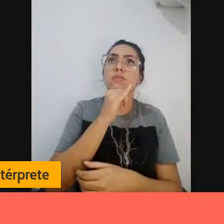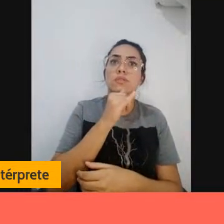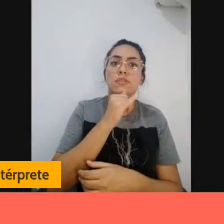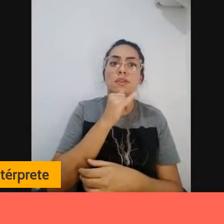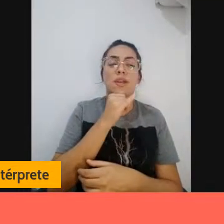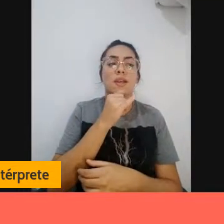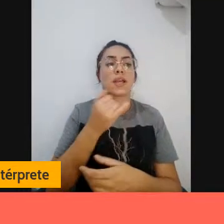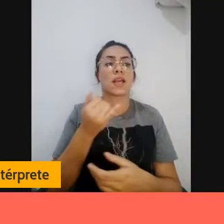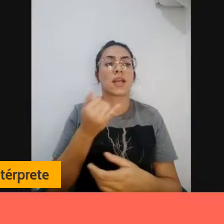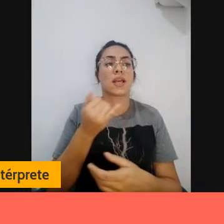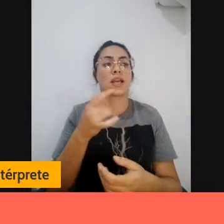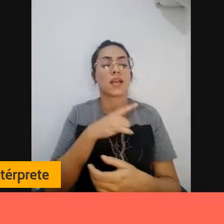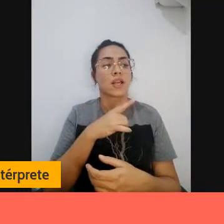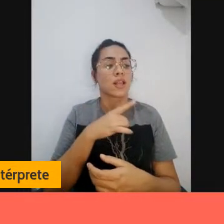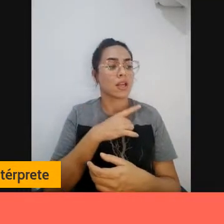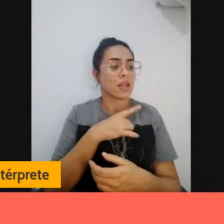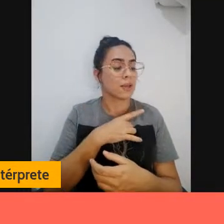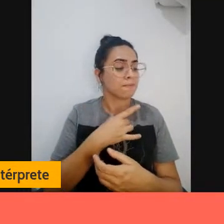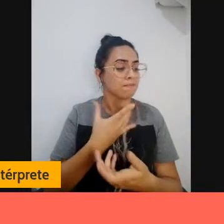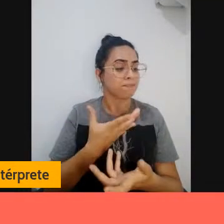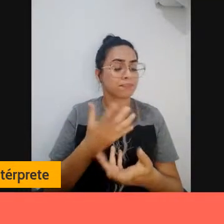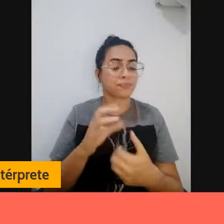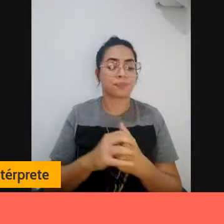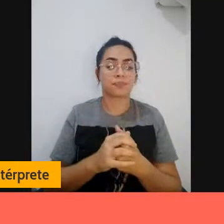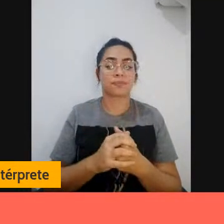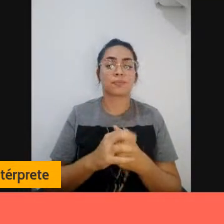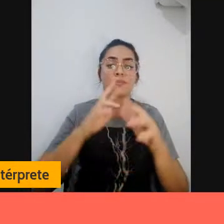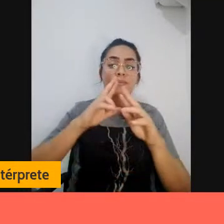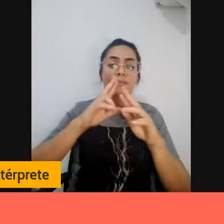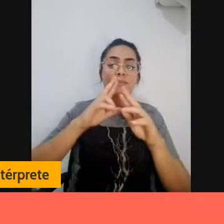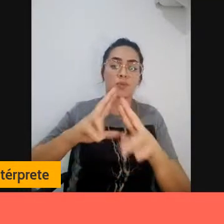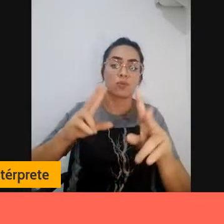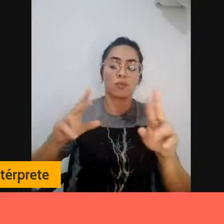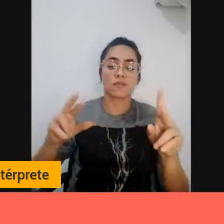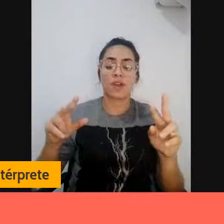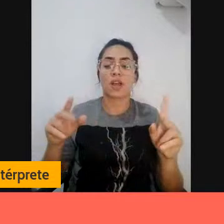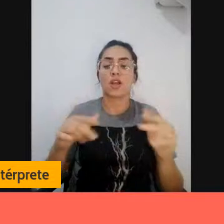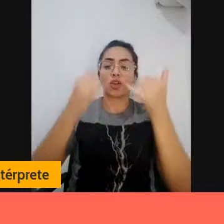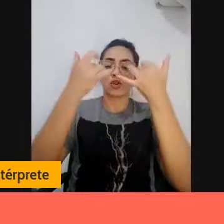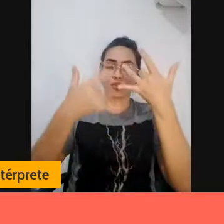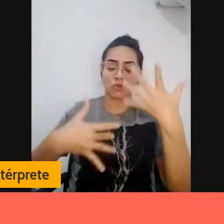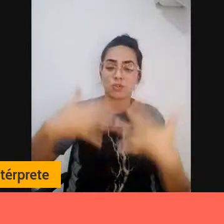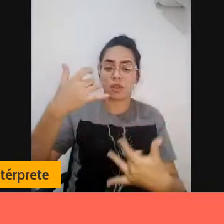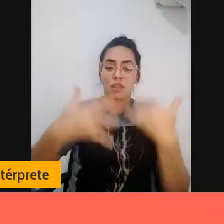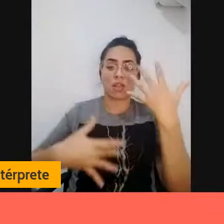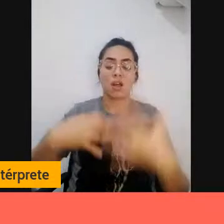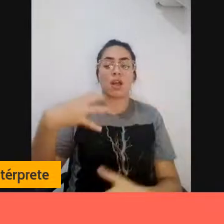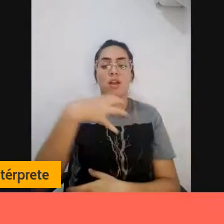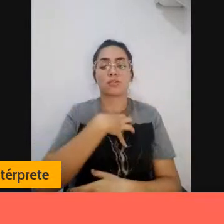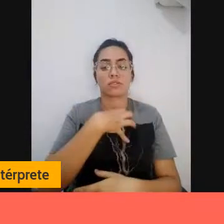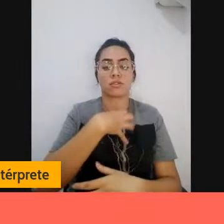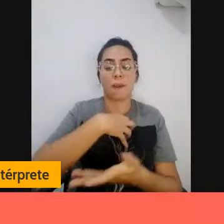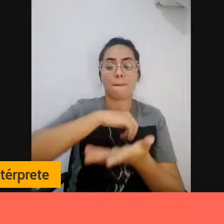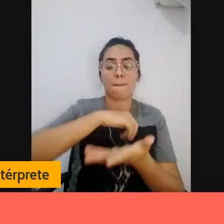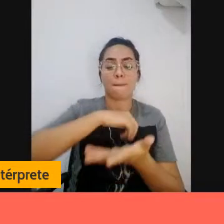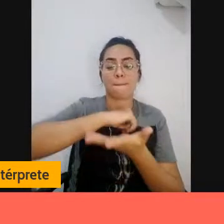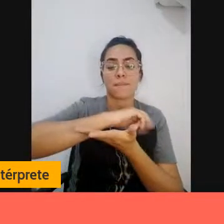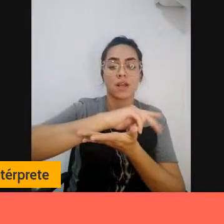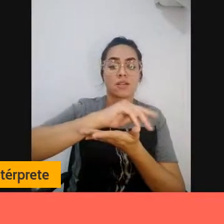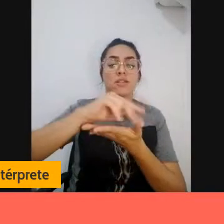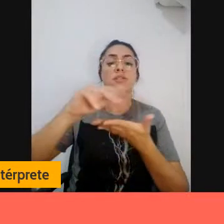muitos que existem, dessas diferentes formas de explicar o universo.